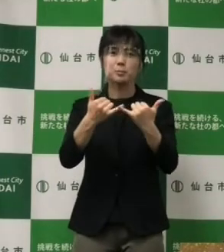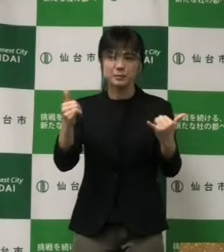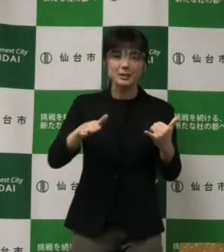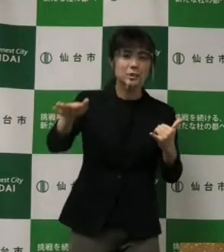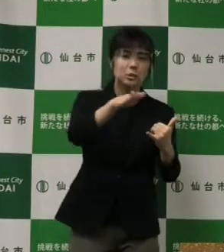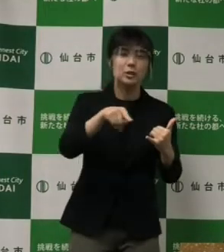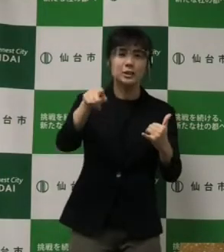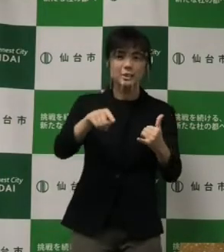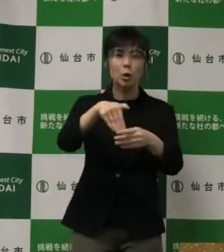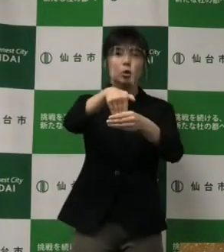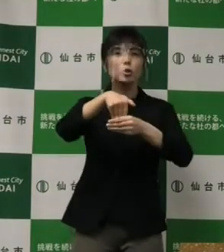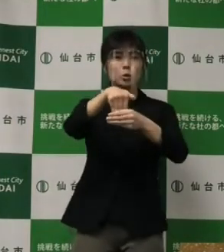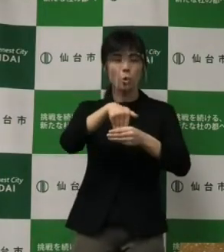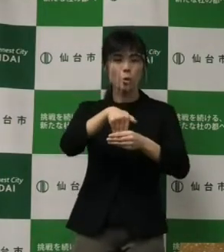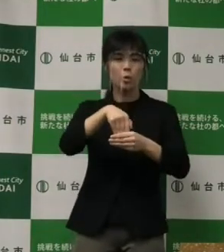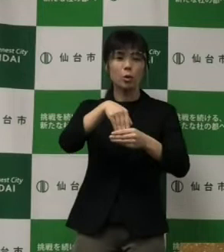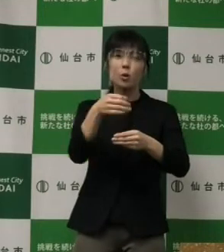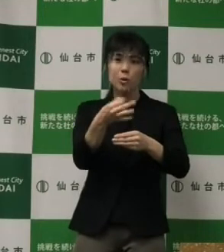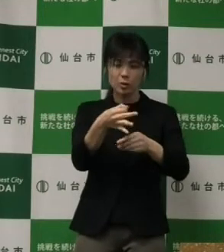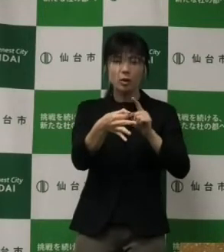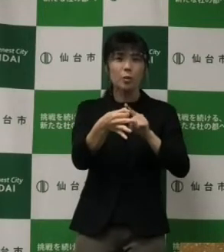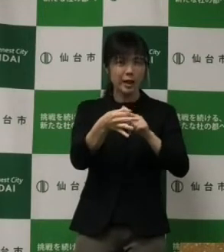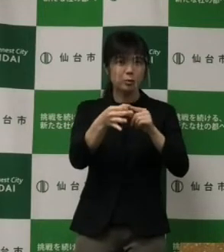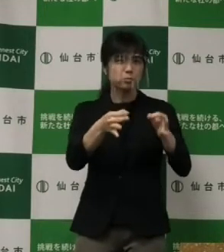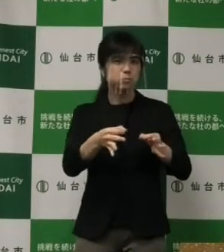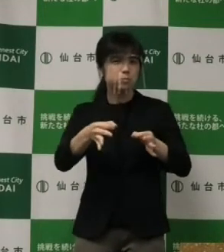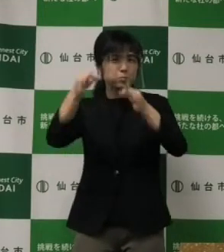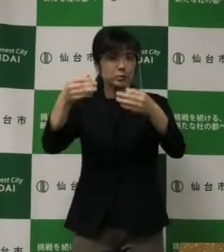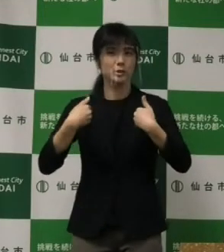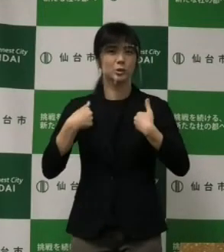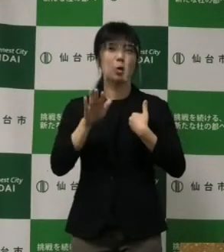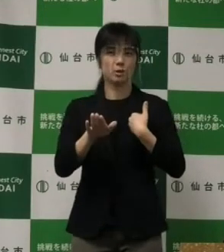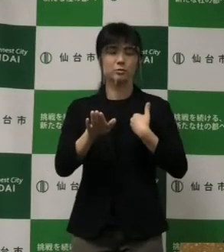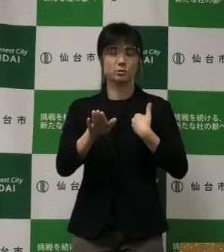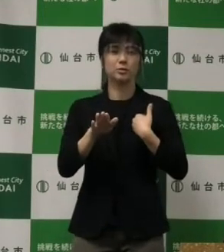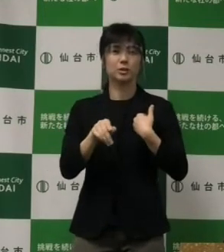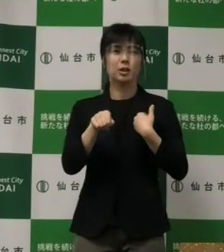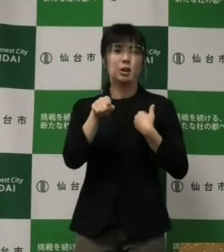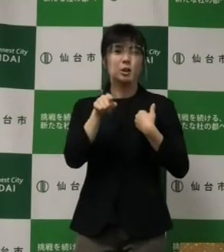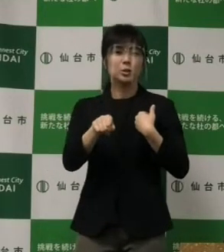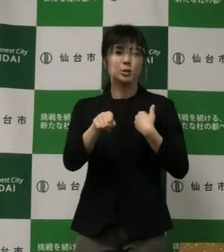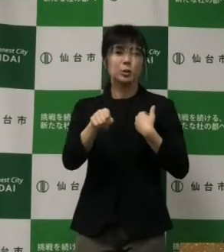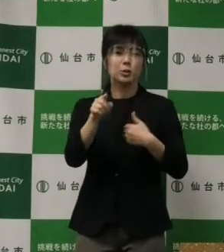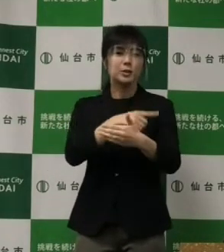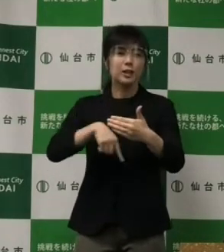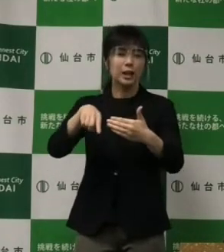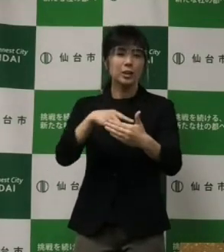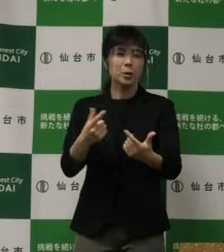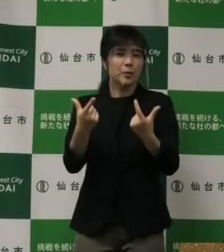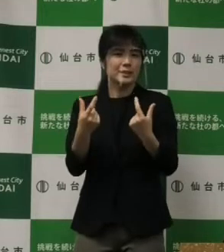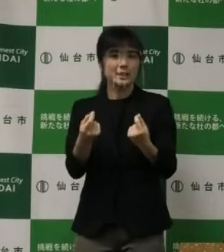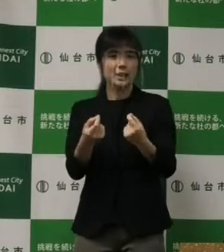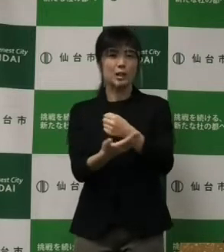ね、これも上昇させていくということにつなげていかなくちゃいけません。そういうことをしっかりした上であればいいんだと思うんです